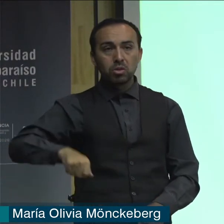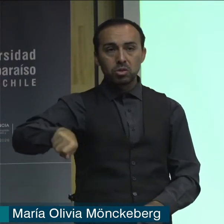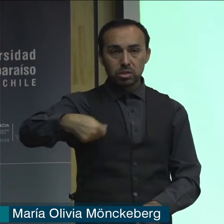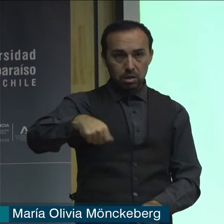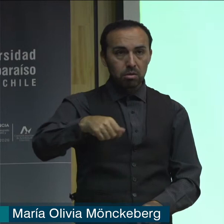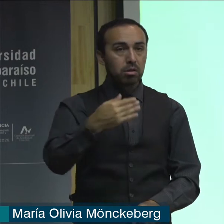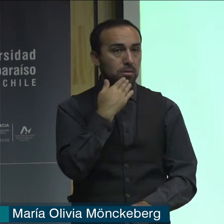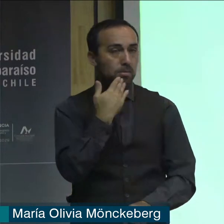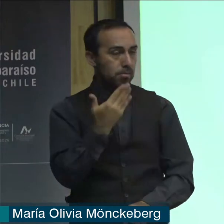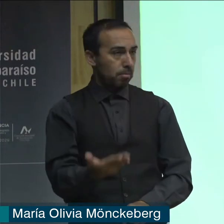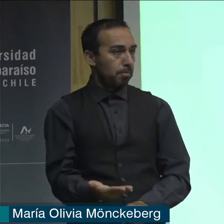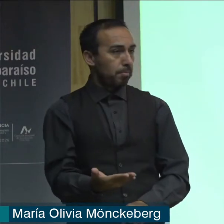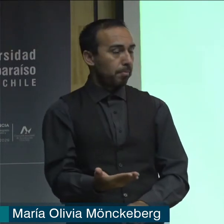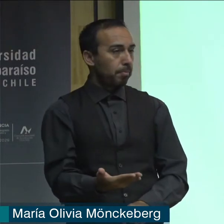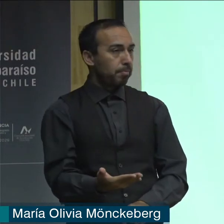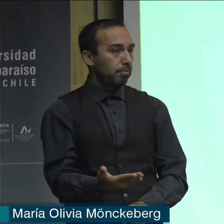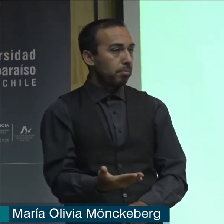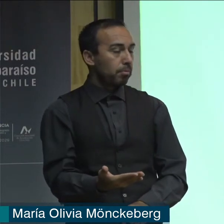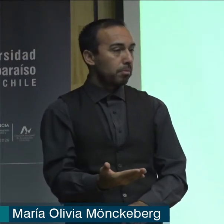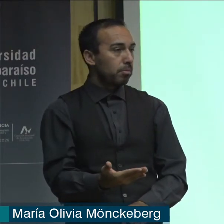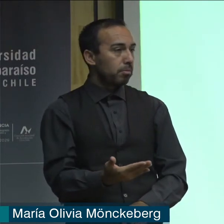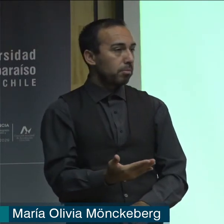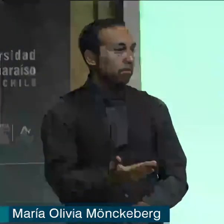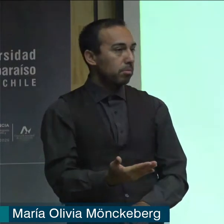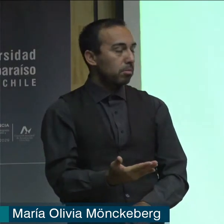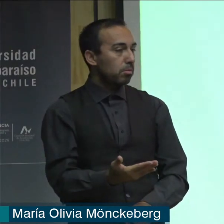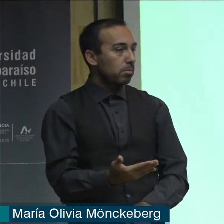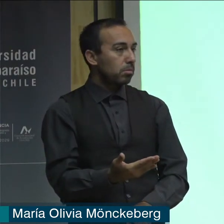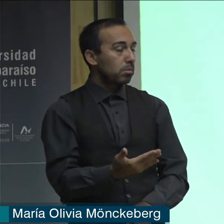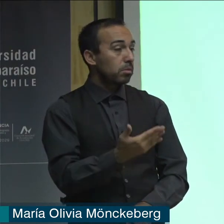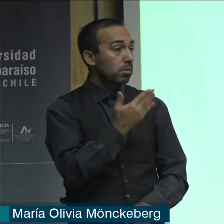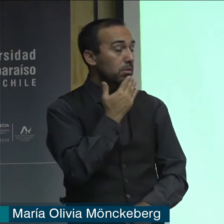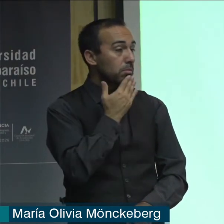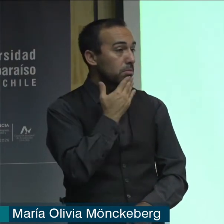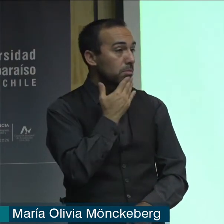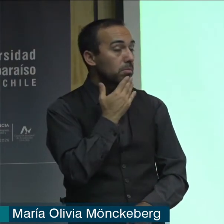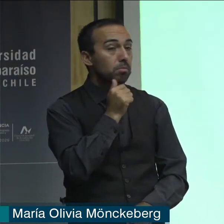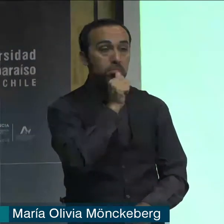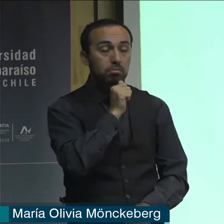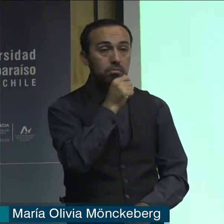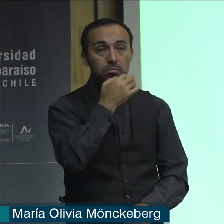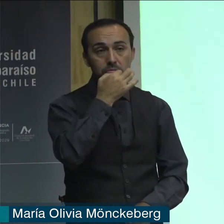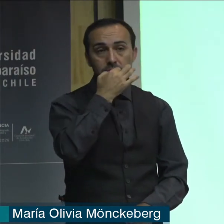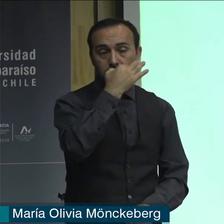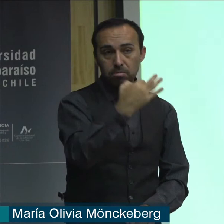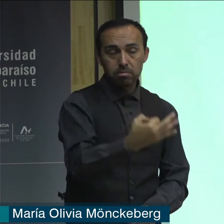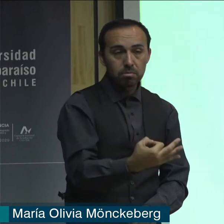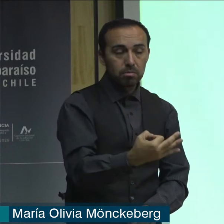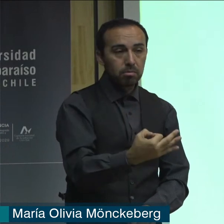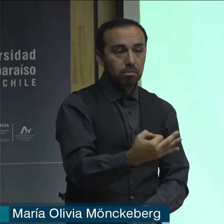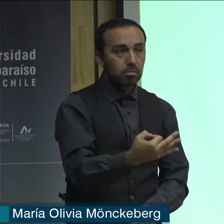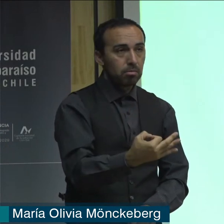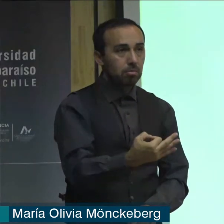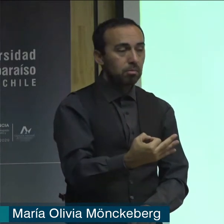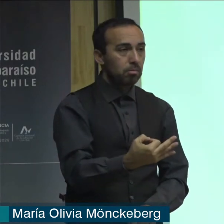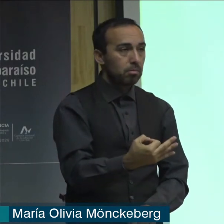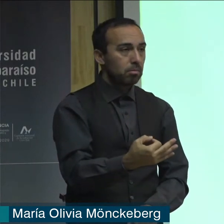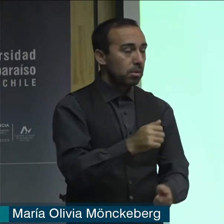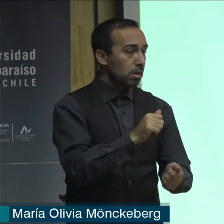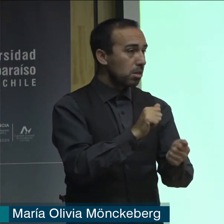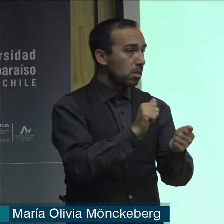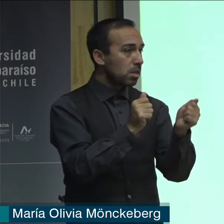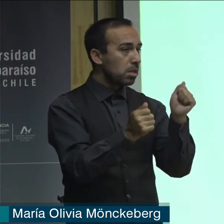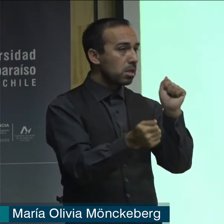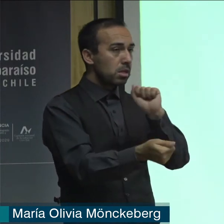no quiero dejar de mencionar en cambio en el sentido